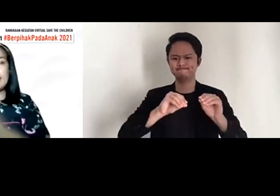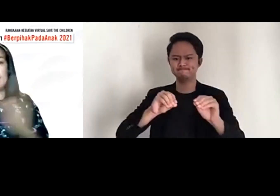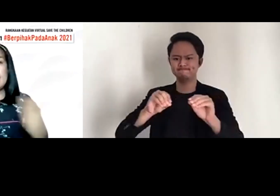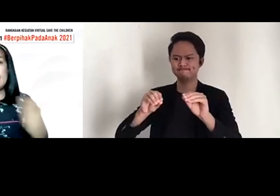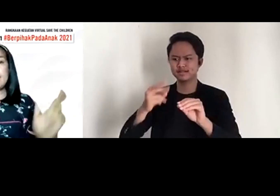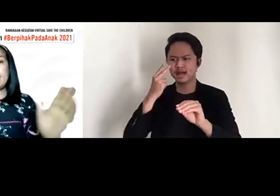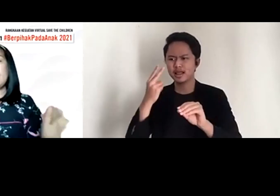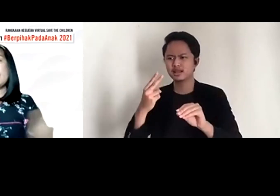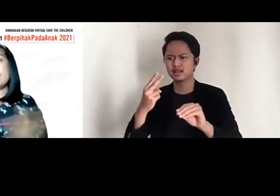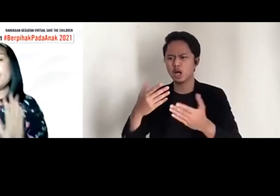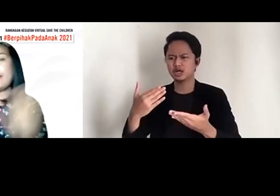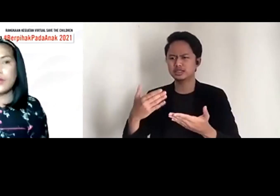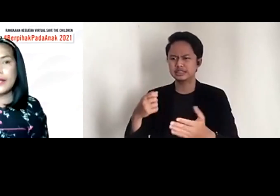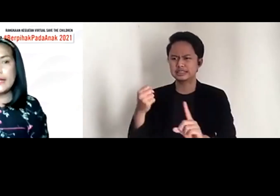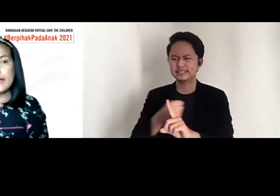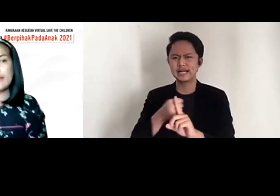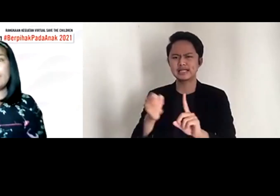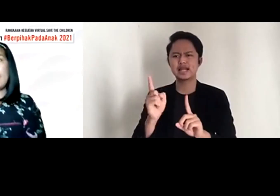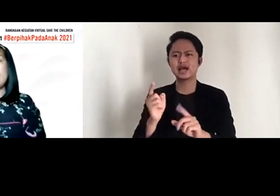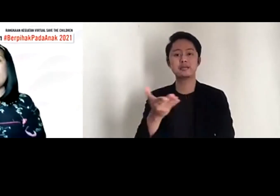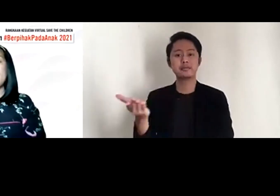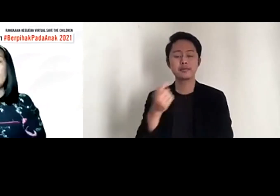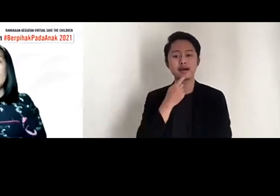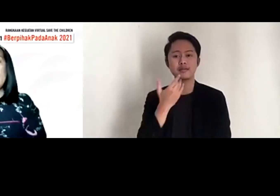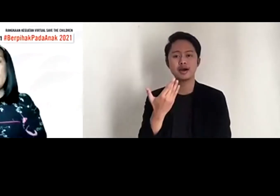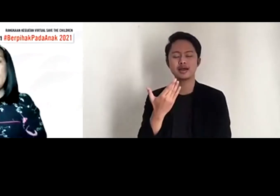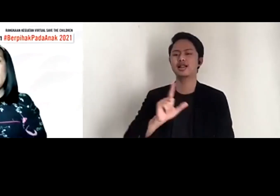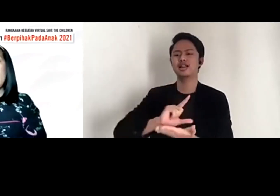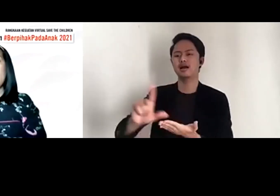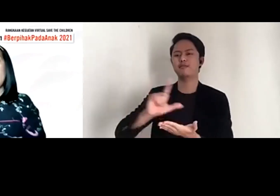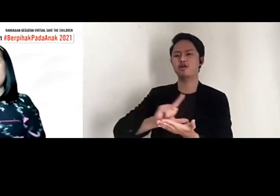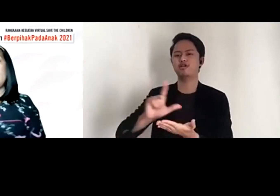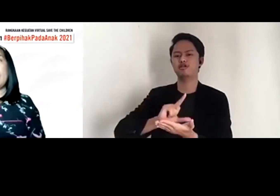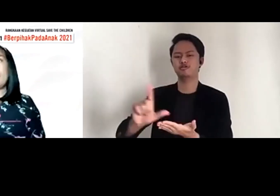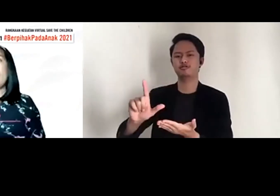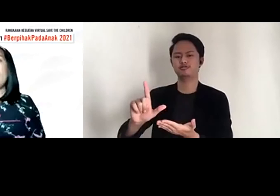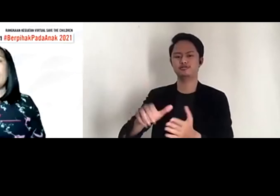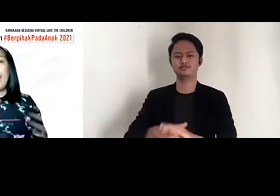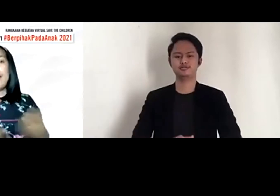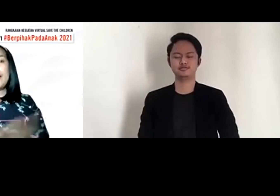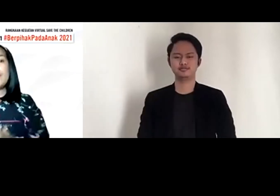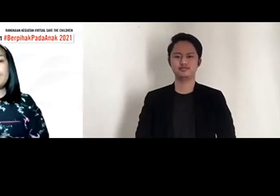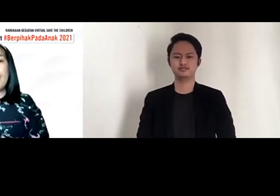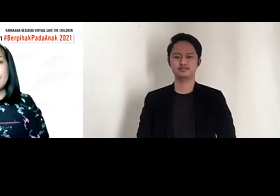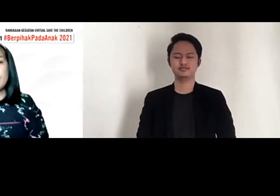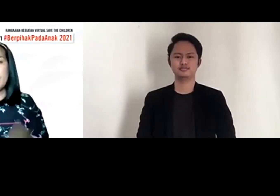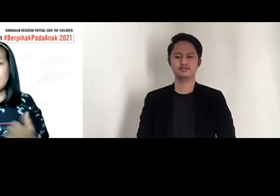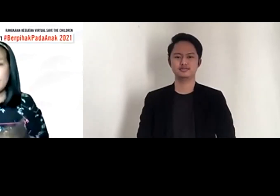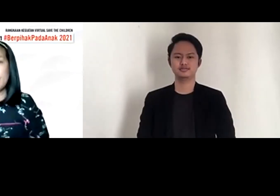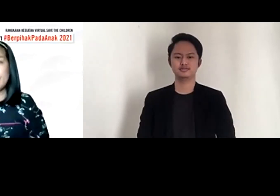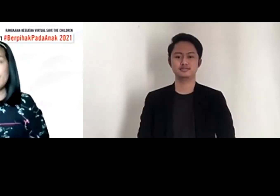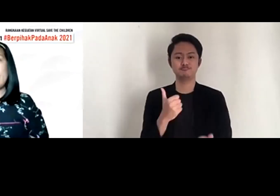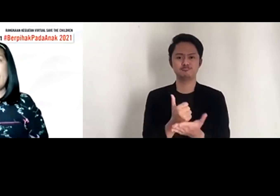kekerasan, tindak kekerasan, mereka biasanya melaporkannya ke tim kami. Dan kami melakukan sudah ada